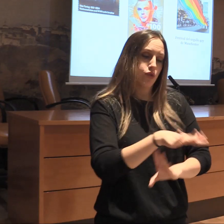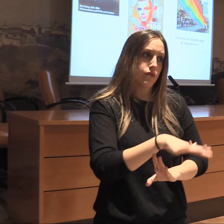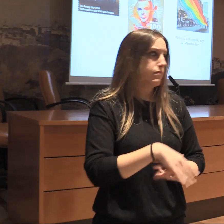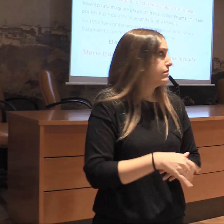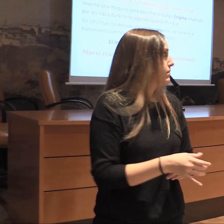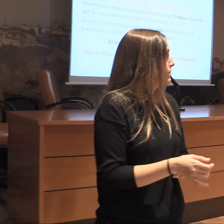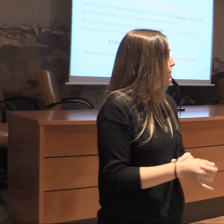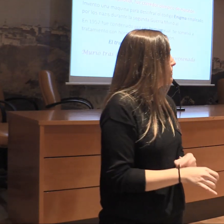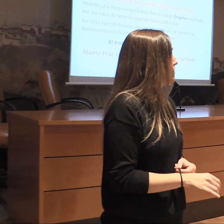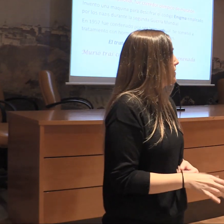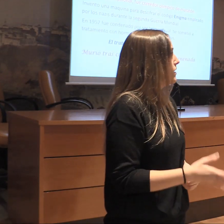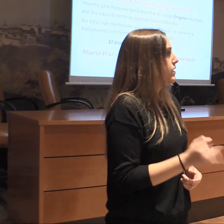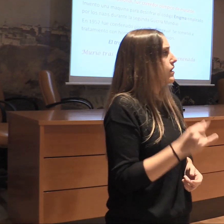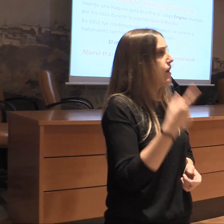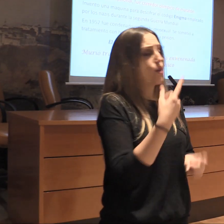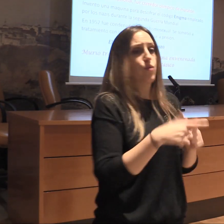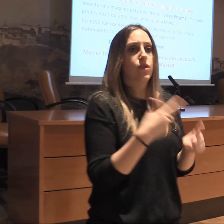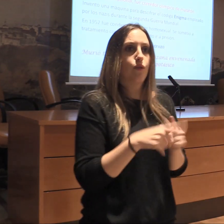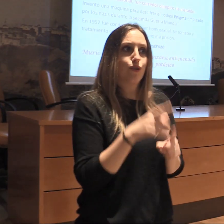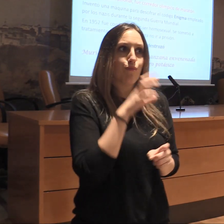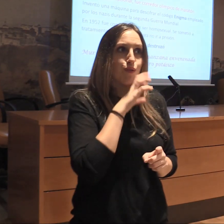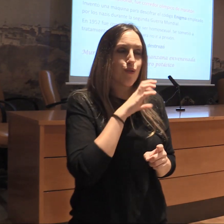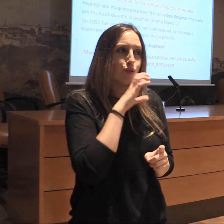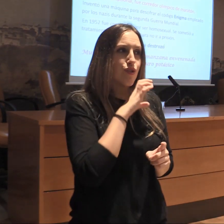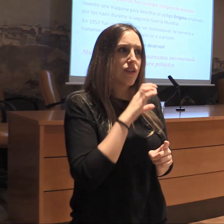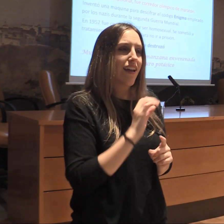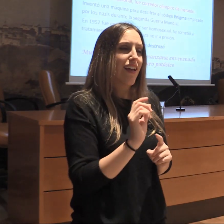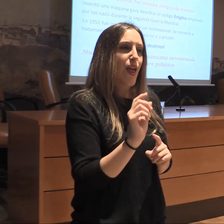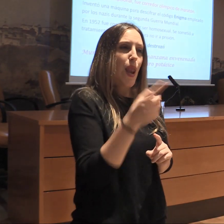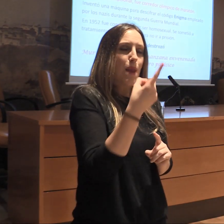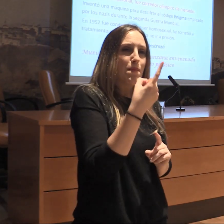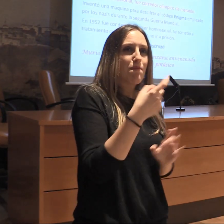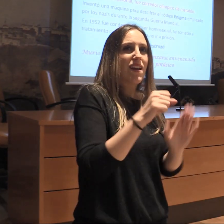Hay una cosa curiosa, el primer logo de